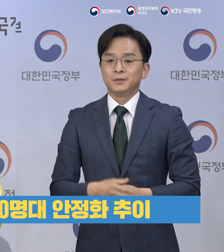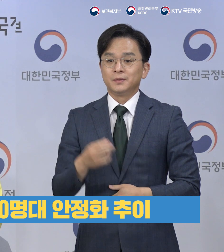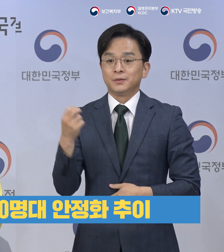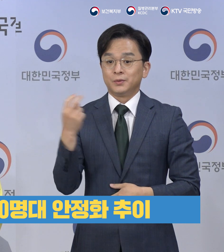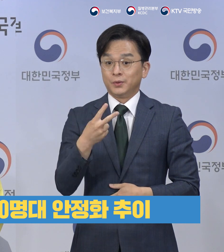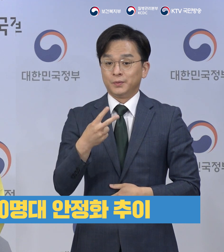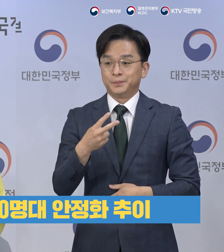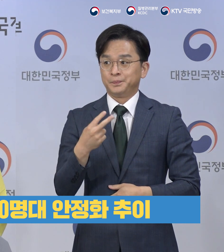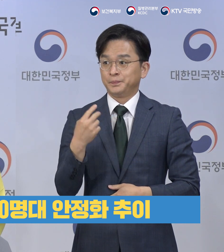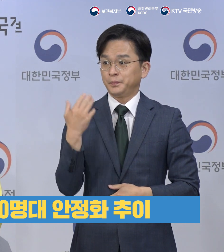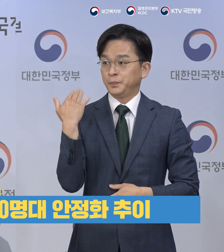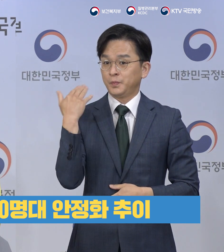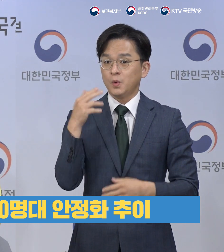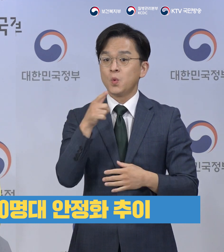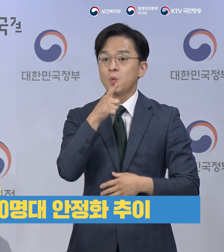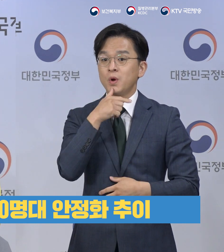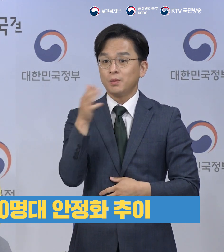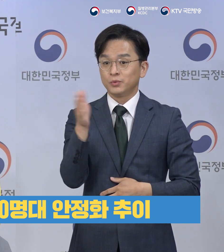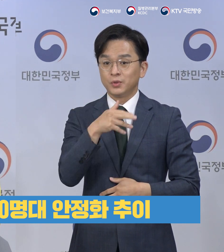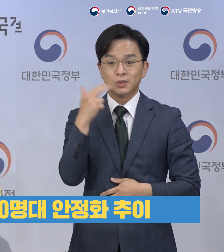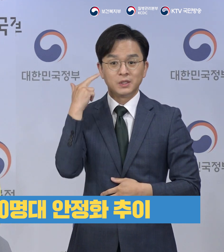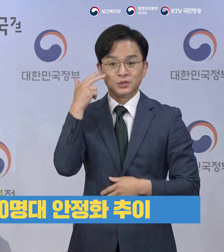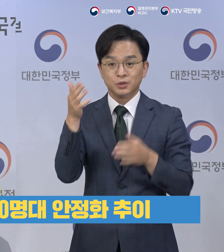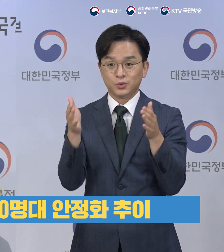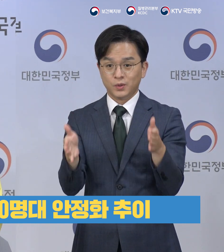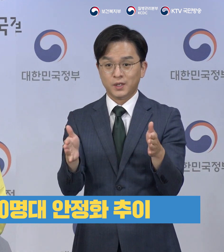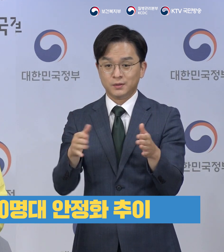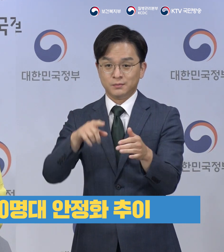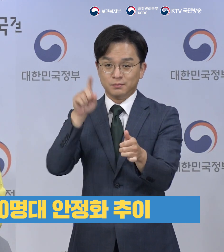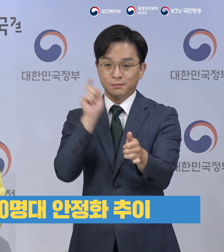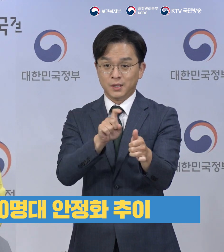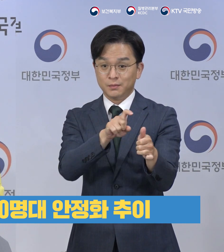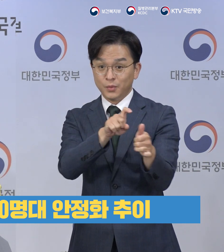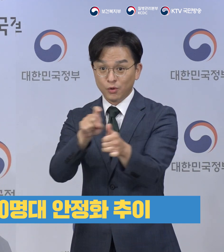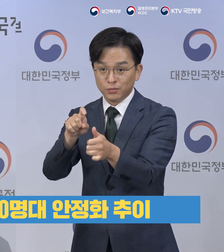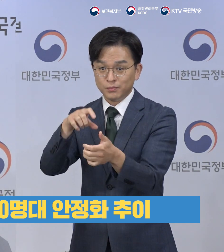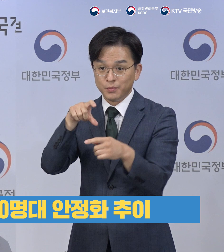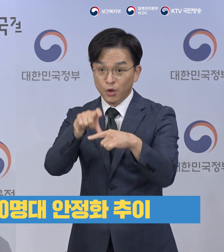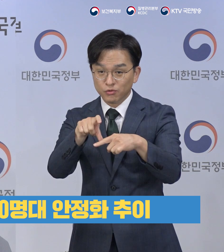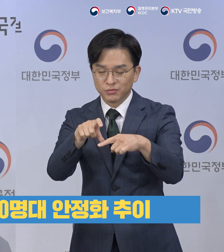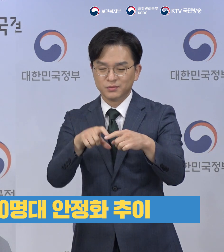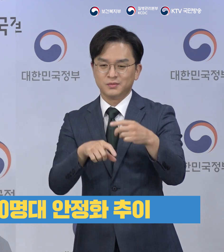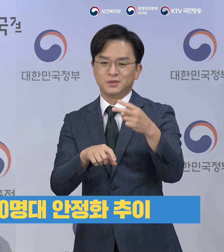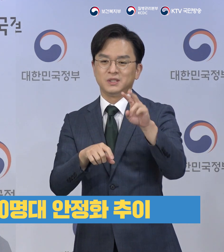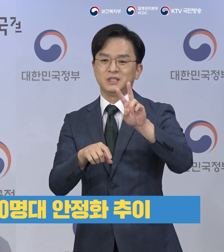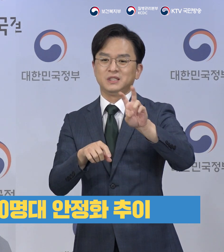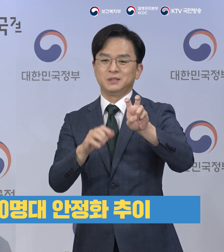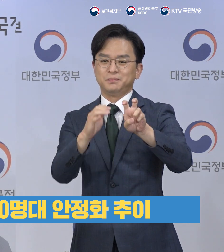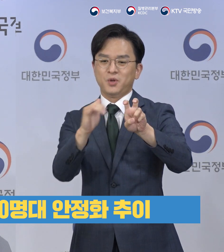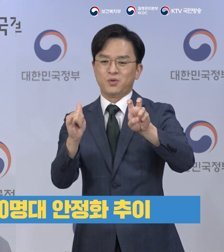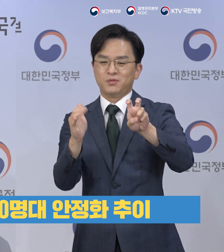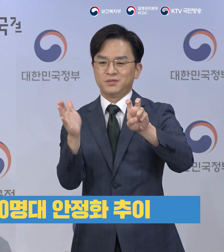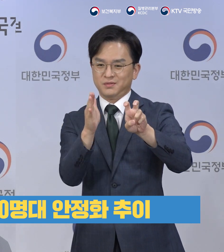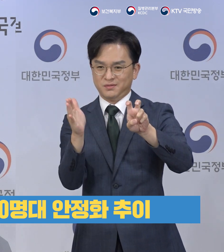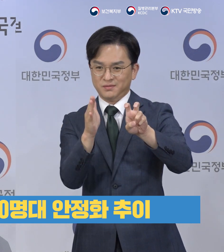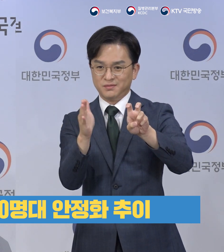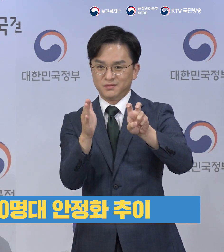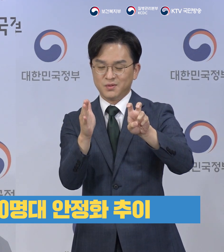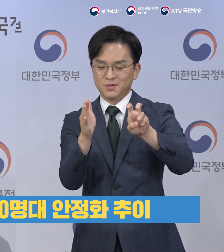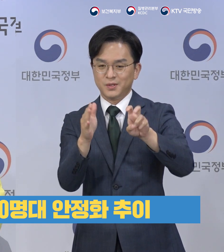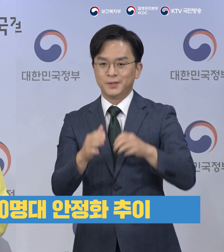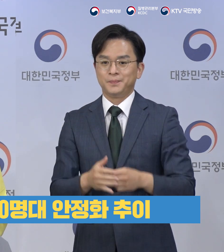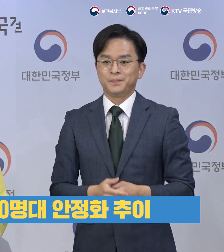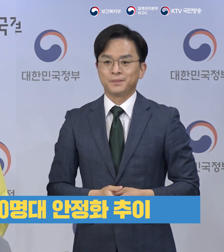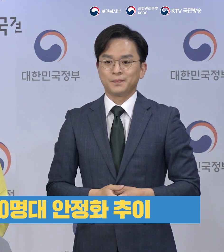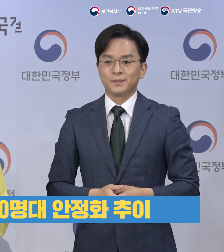특히 이번 주는 국내 확진자가 하루 20명대로 안정화되는 추이를 보여주고 있습니다.